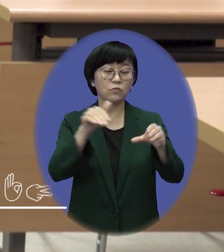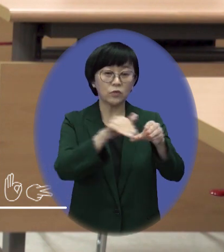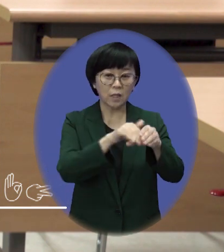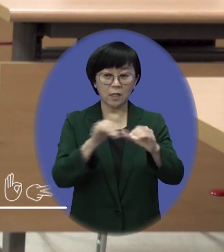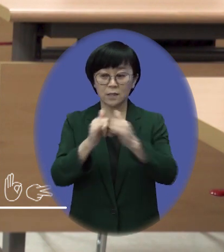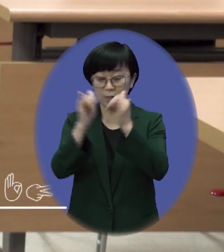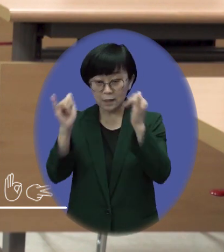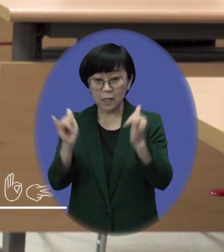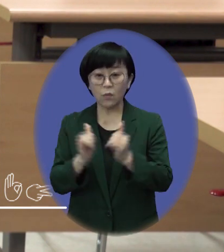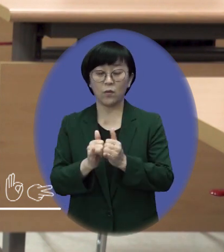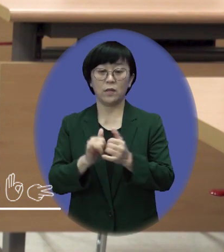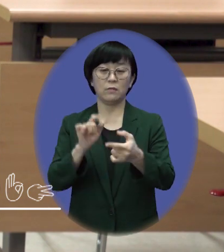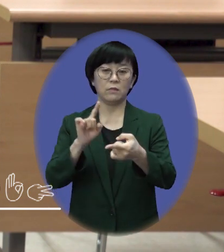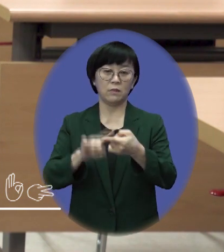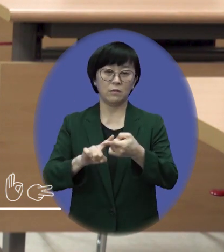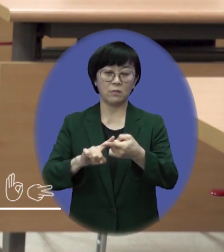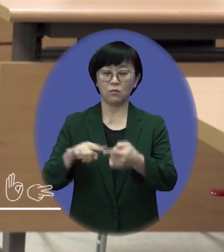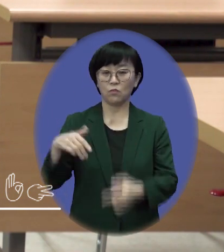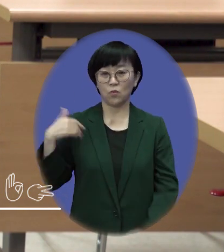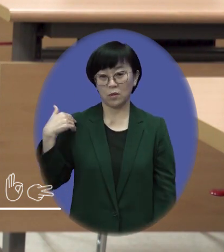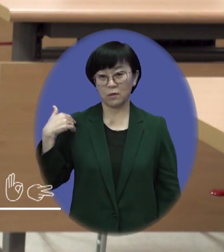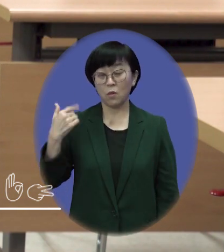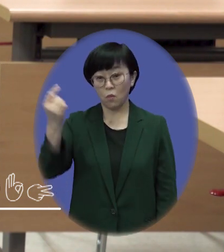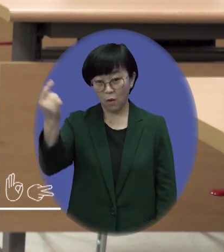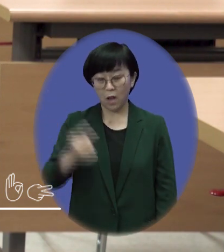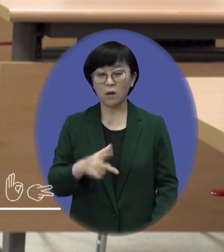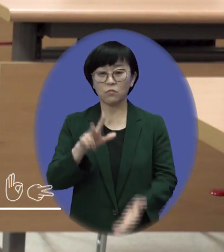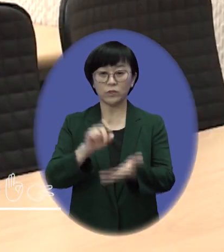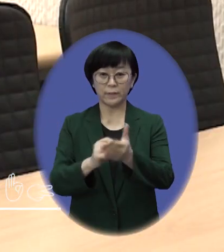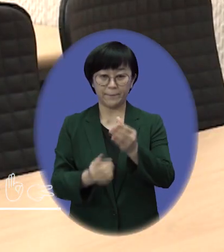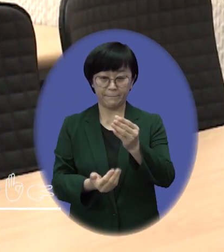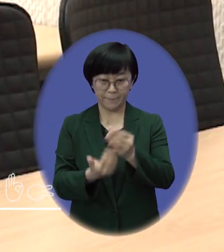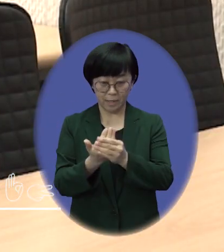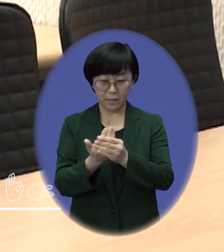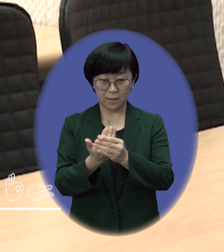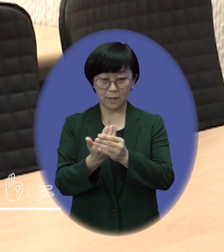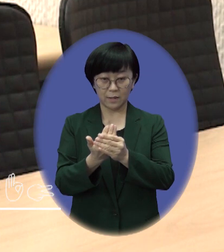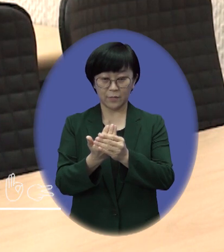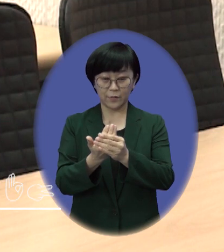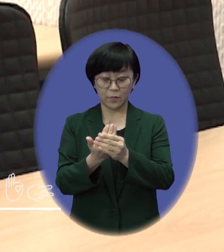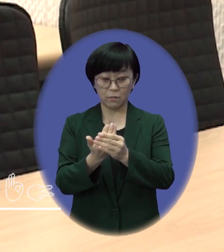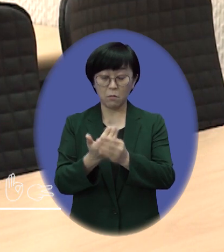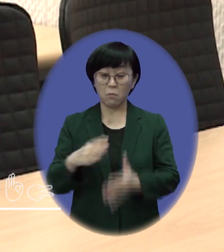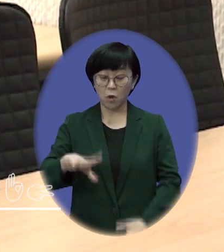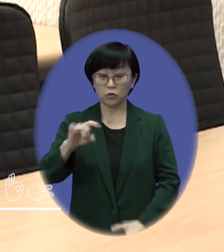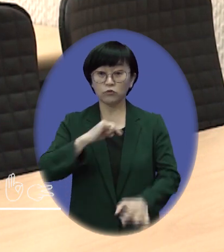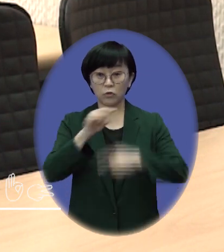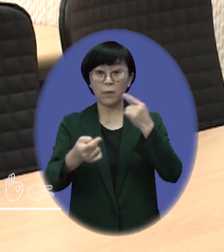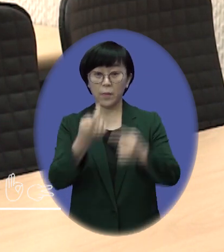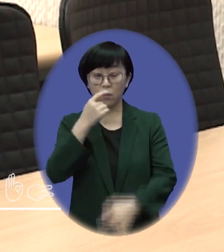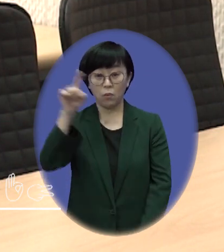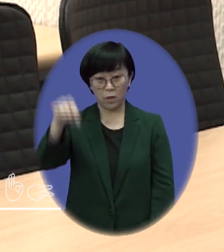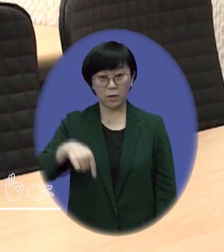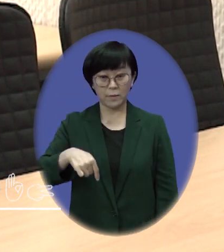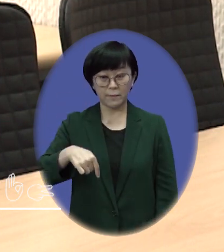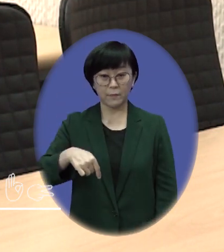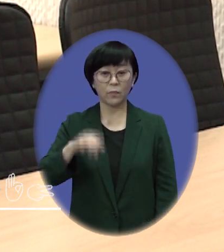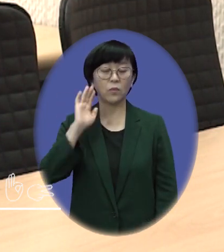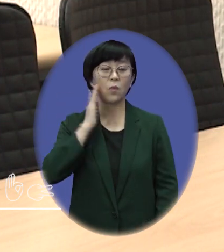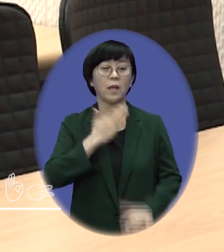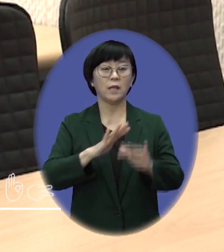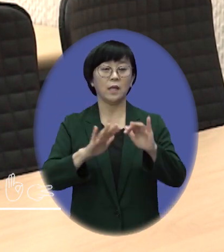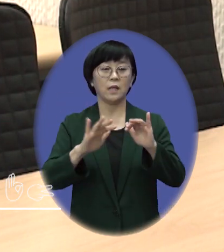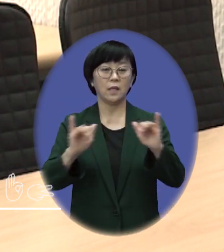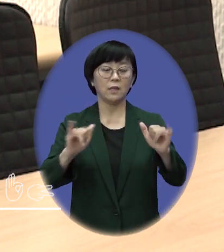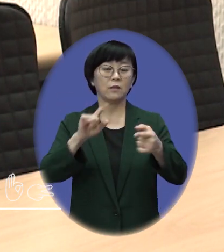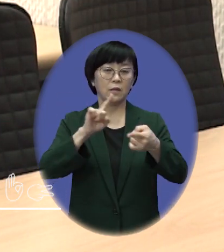문화나 사회라든가 그런 걸 전혀 모르고 오다 보니까 문제점이 발생이 돼서 일단 수화를 배우러 오게 되면은